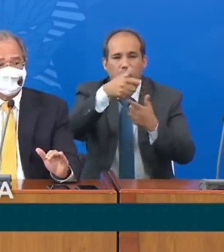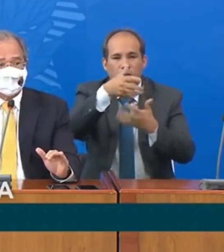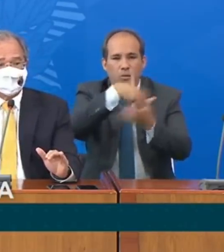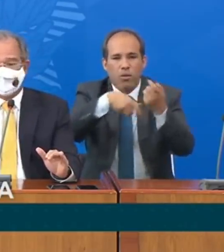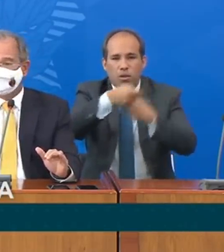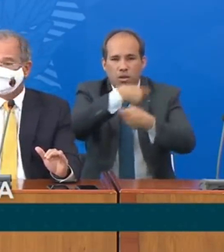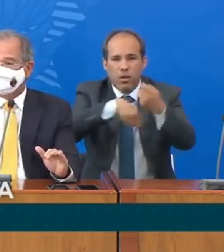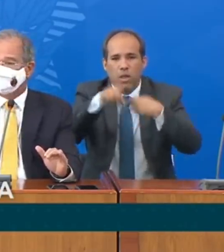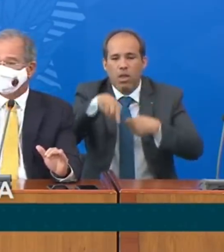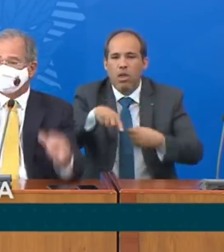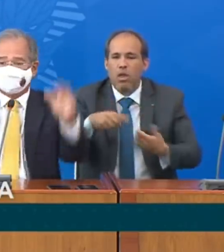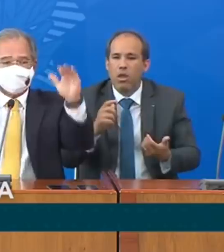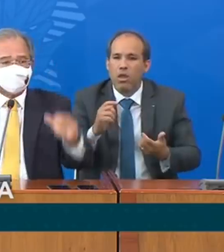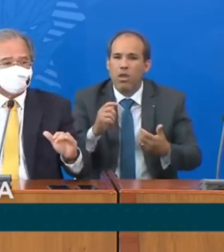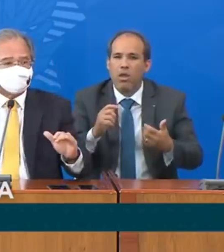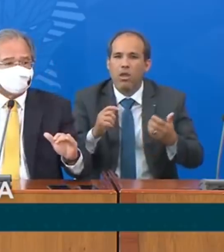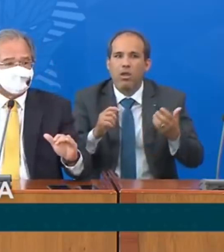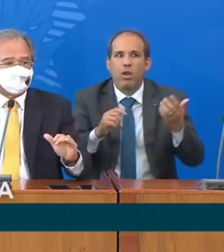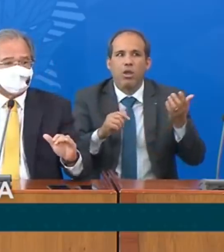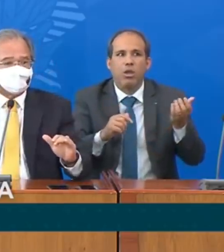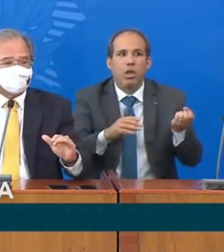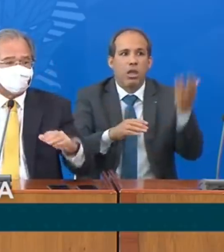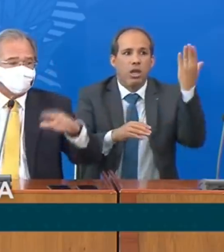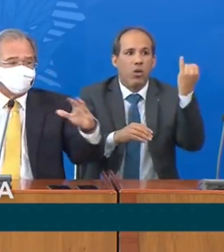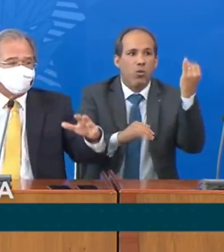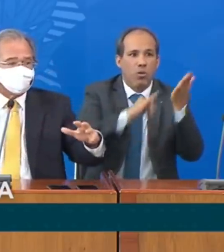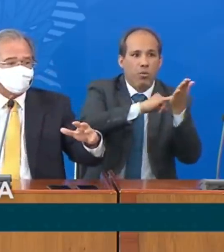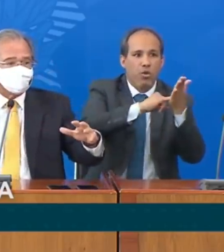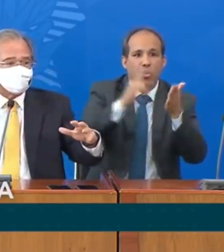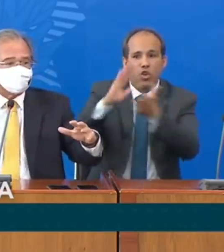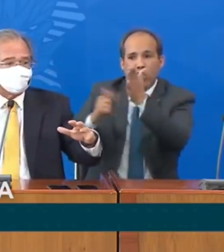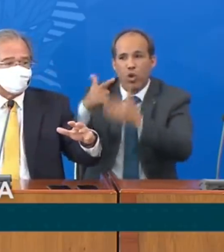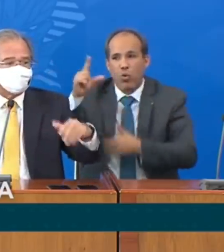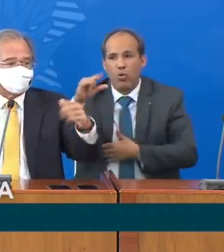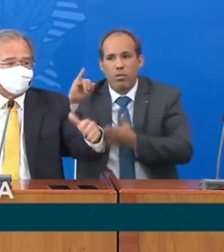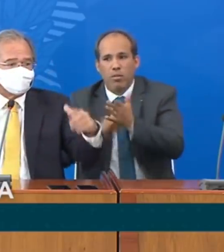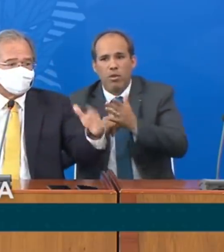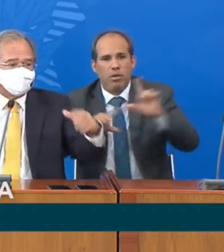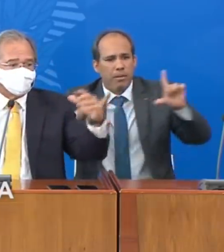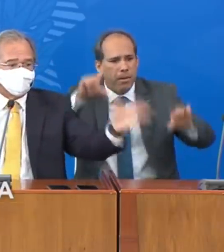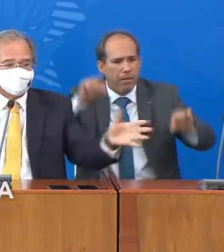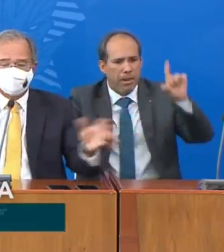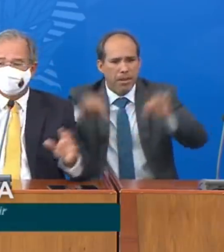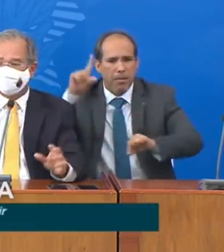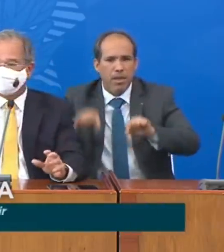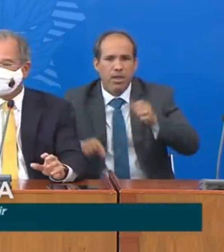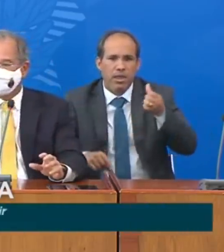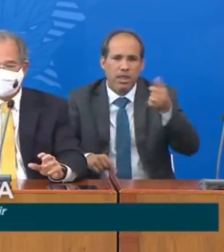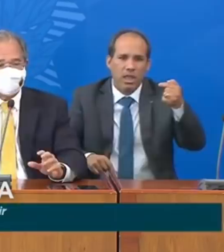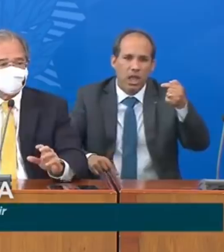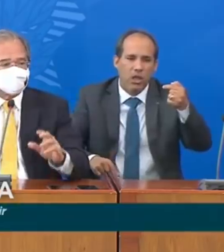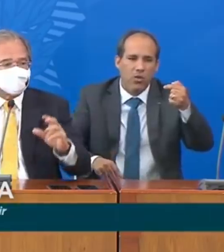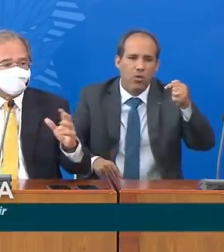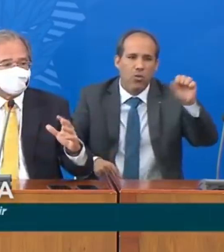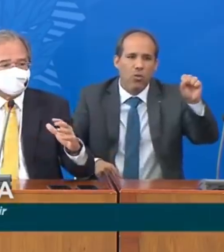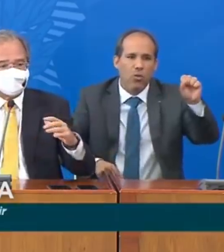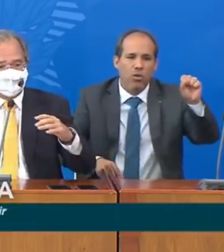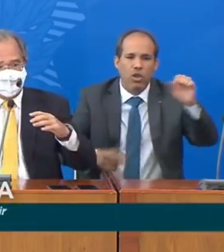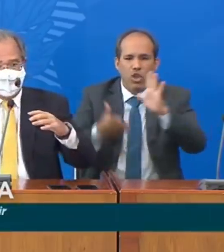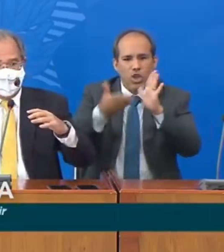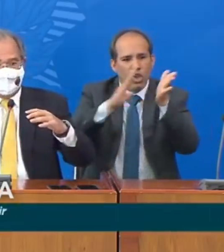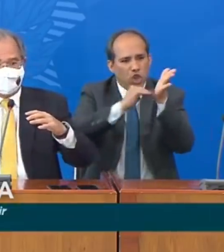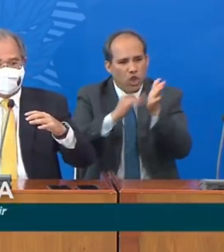tributária. Entra um imposto, sai o outro. Simplificam-se, tiram 6, 7, 8 impostos, entra um novo do outro lado.